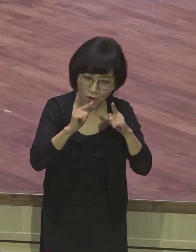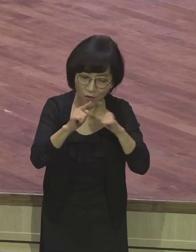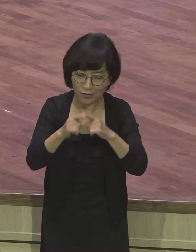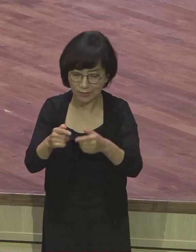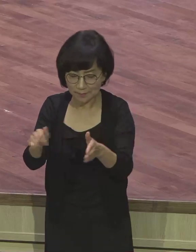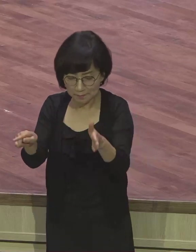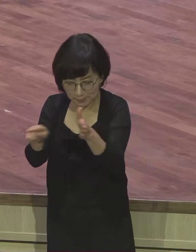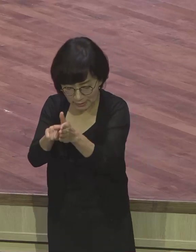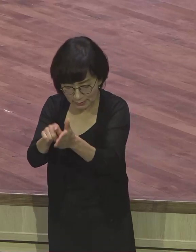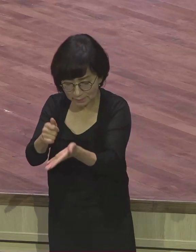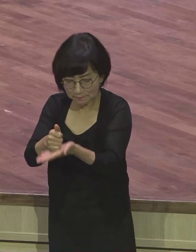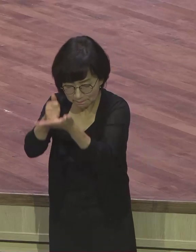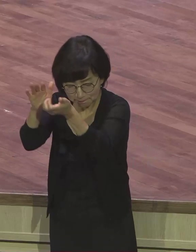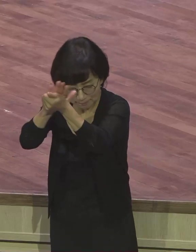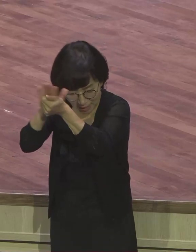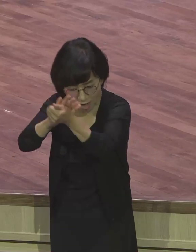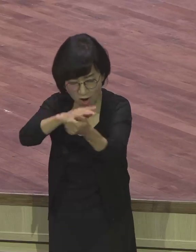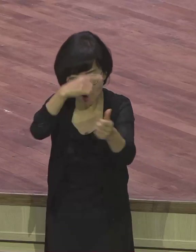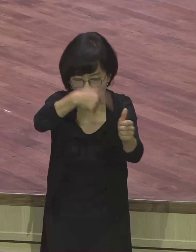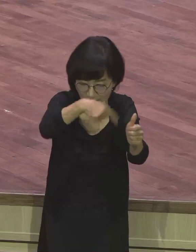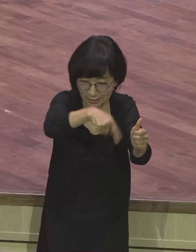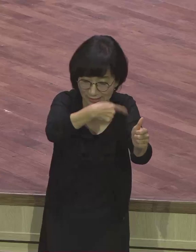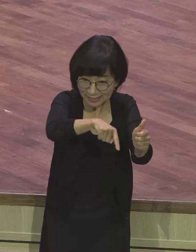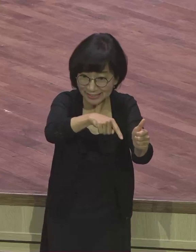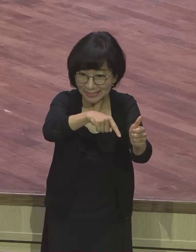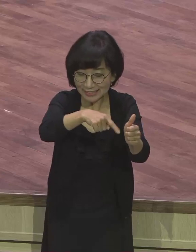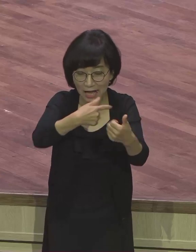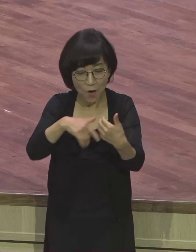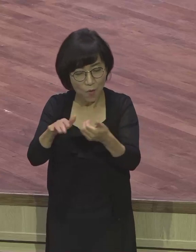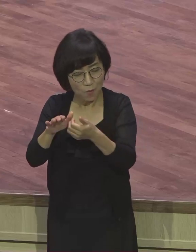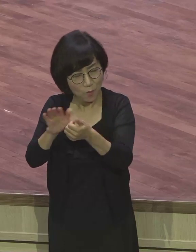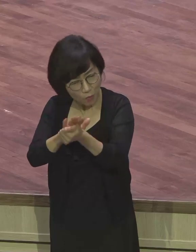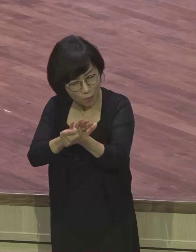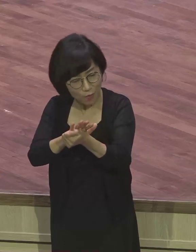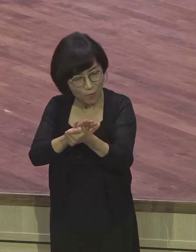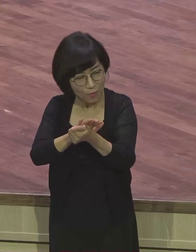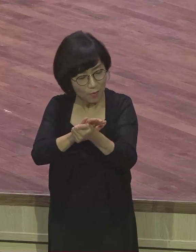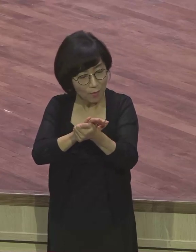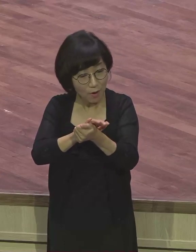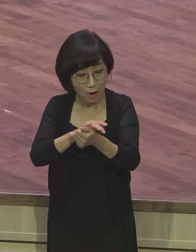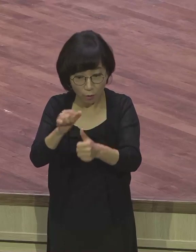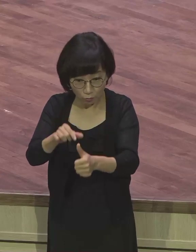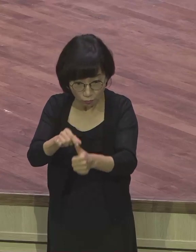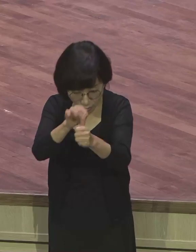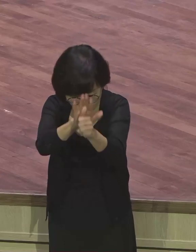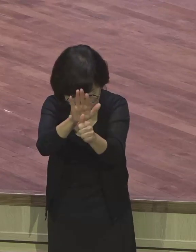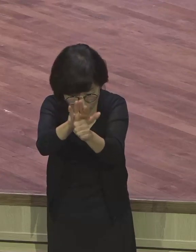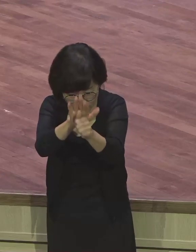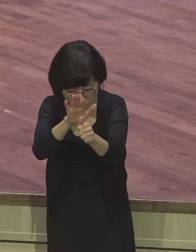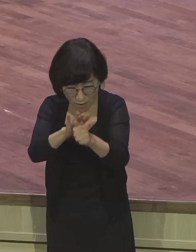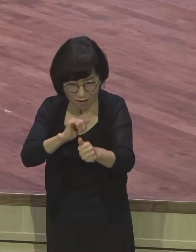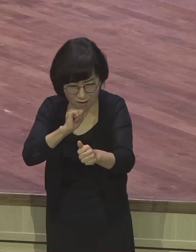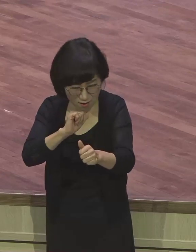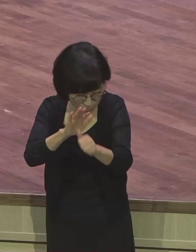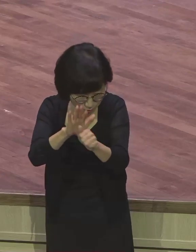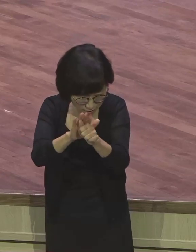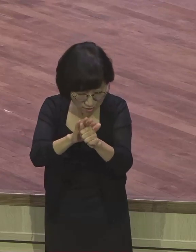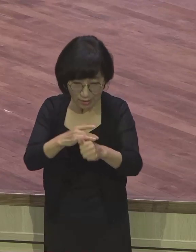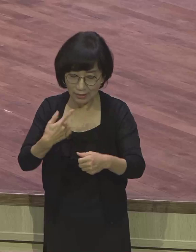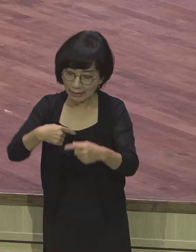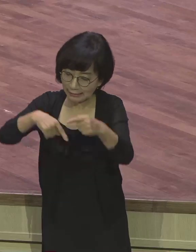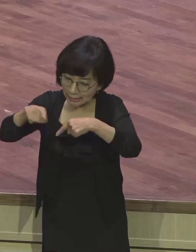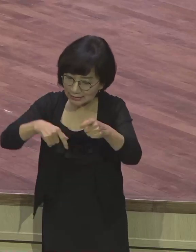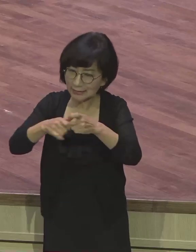일이면 섬기는 일로, 혹 가르치는 자면 가르치는 일로, 혹 위로하는 자면 위로하는 일로, 구제하는 자는 성실함으로, 다스리는 자는